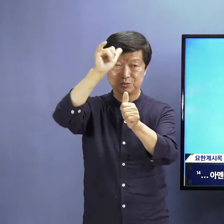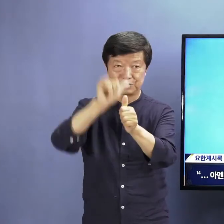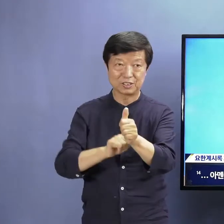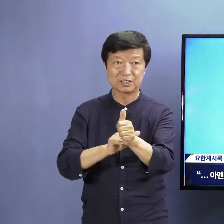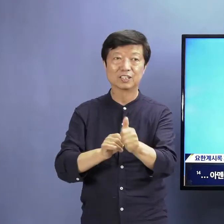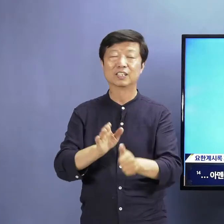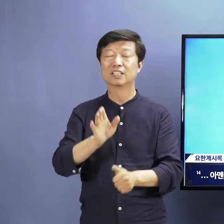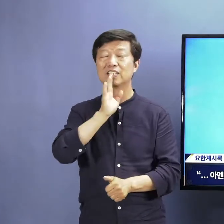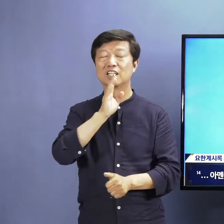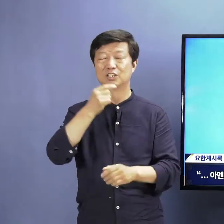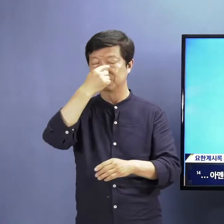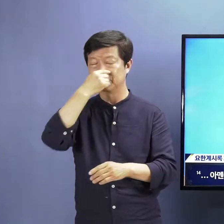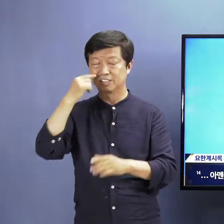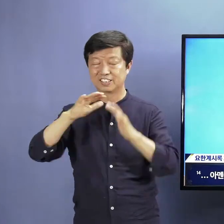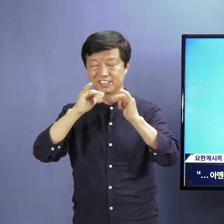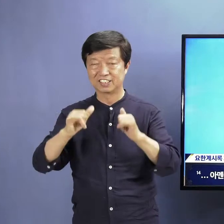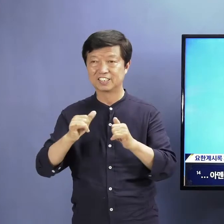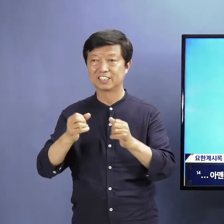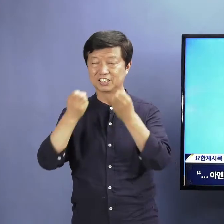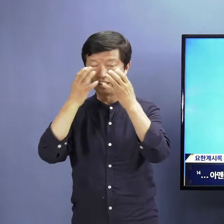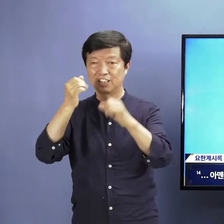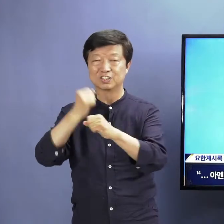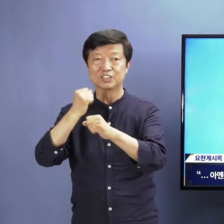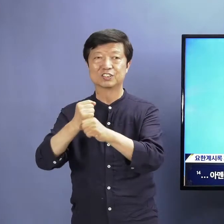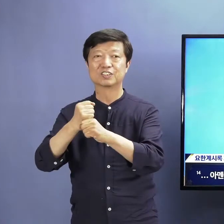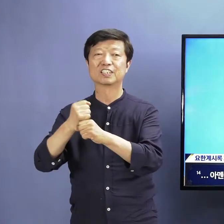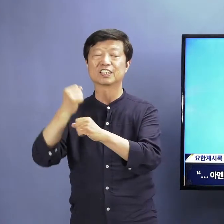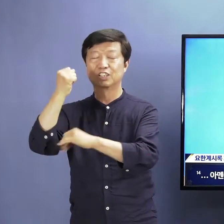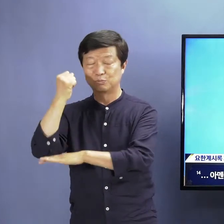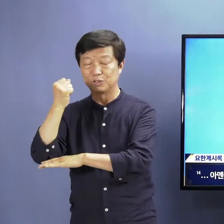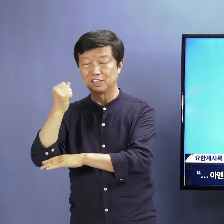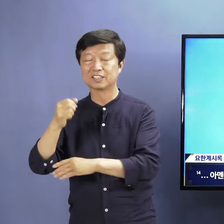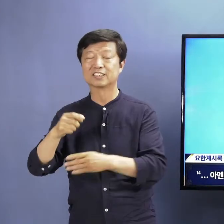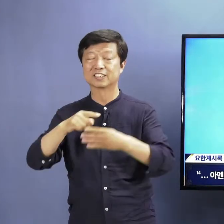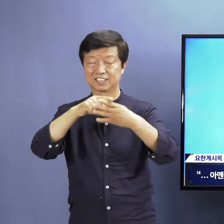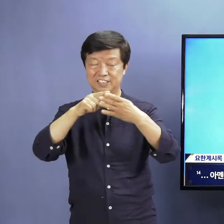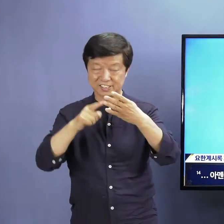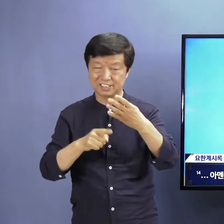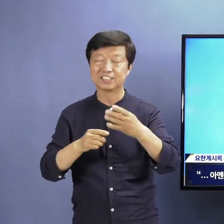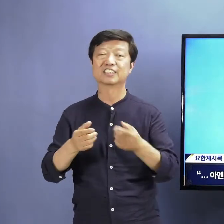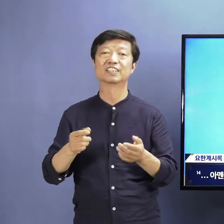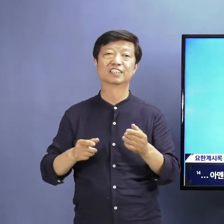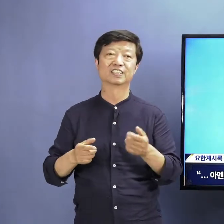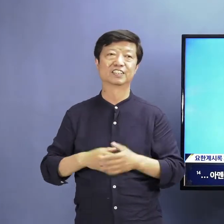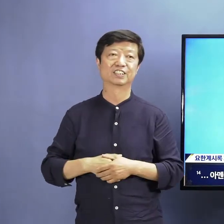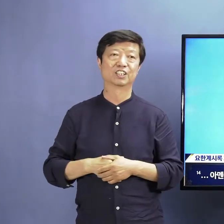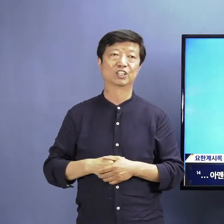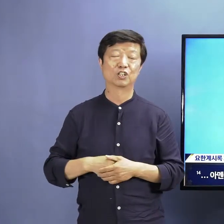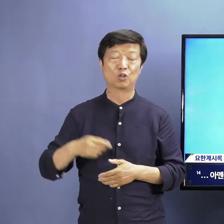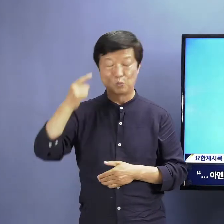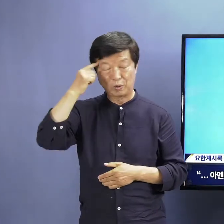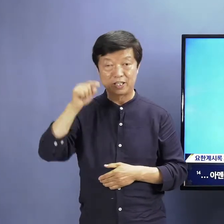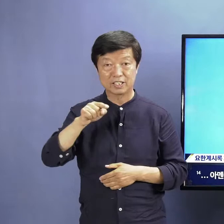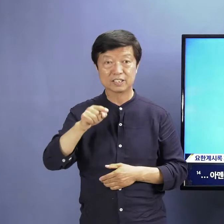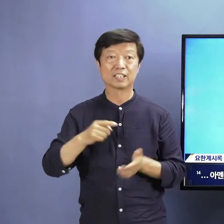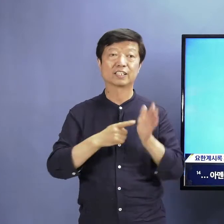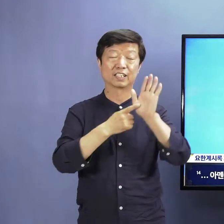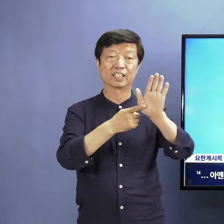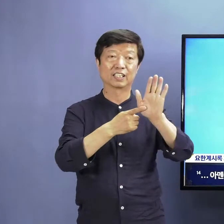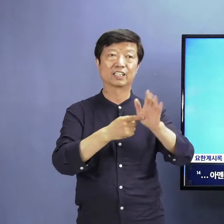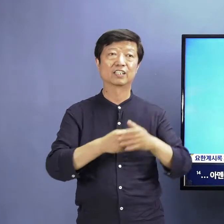증인이시오, 하나님의 창조의 근본이시니, 이 말이 그 뜻이에요. 그러니까 결국은 이걸 왜 강조하는데 그러면요? 예, 다른 게